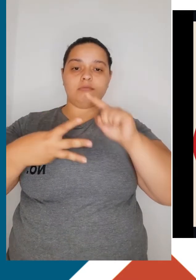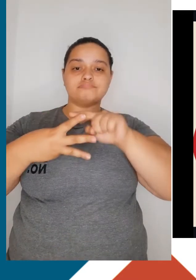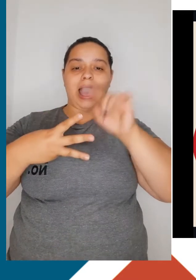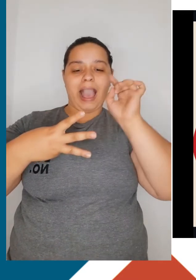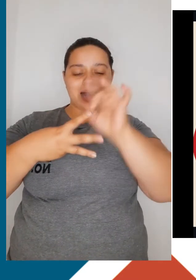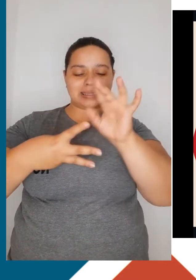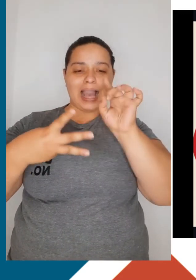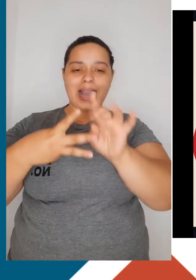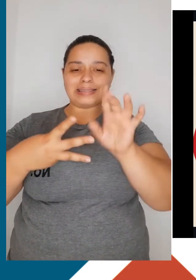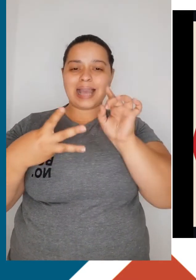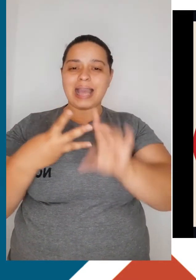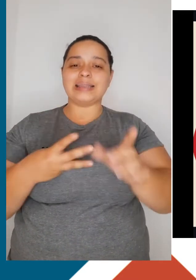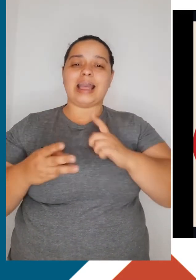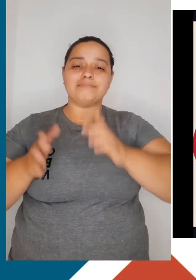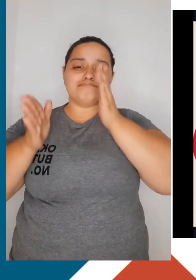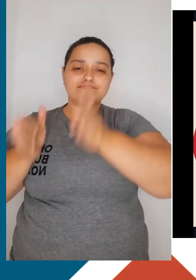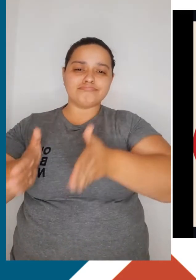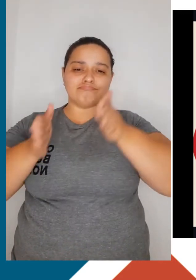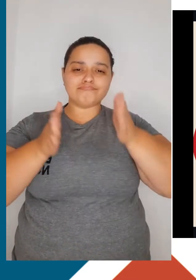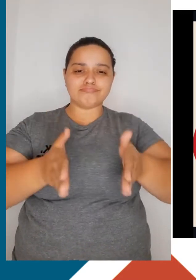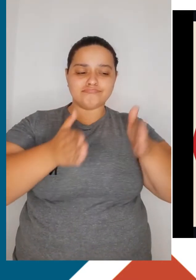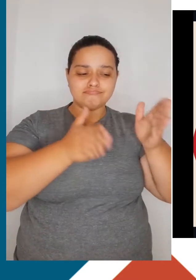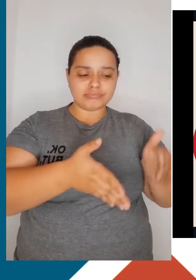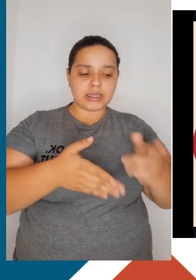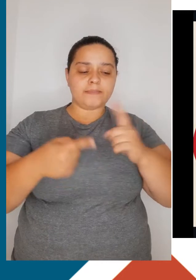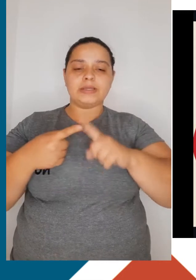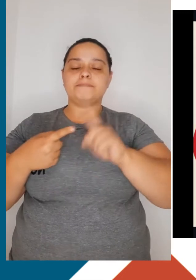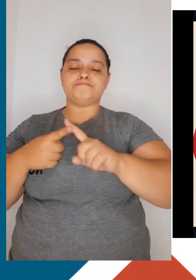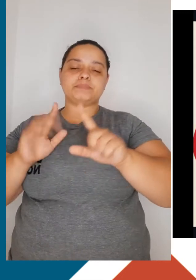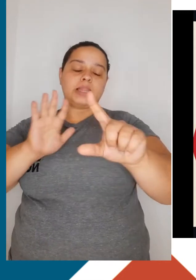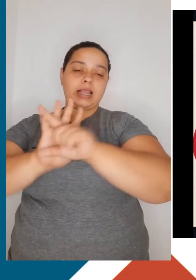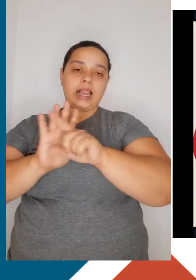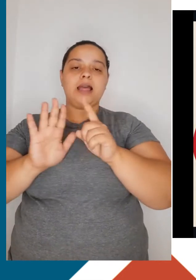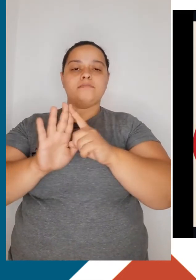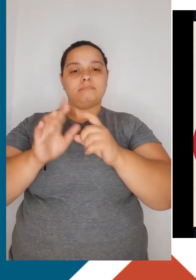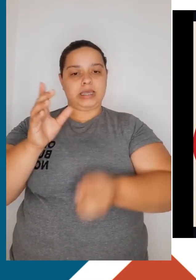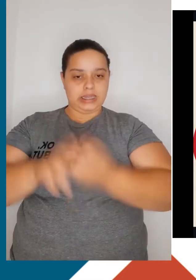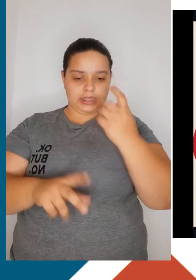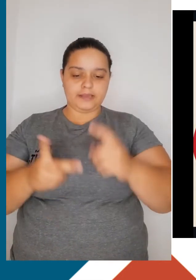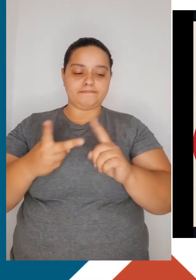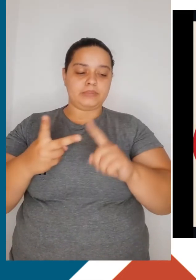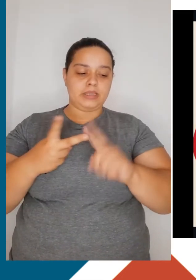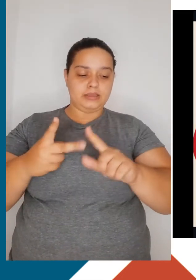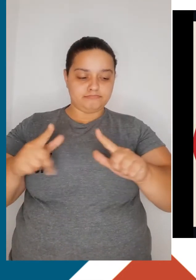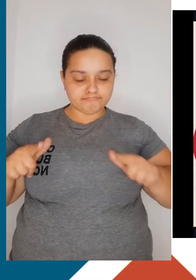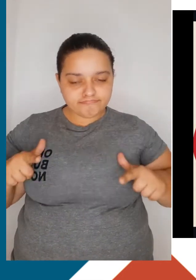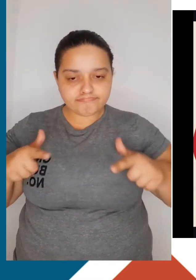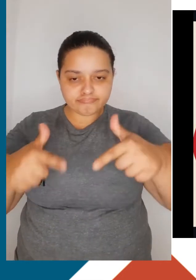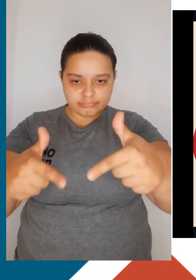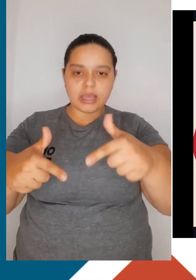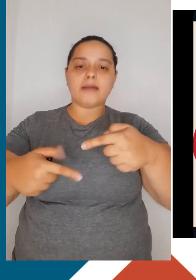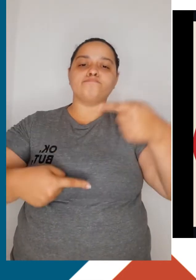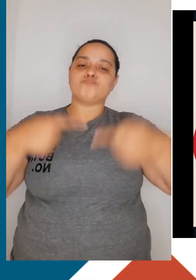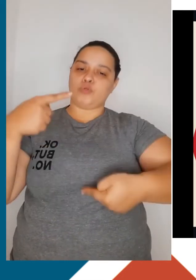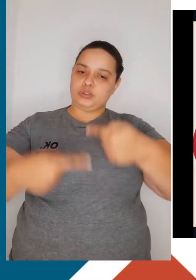uma parte da autoridade política. O legislativo elabora as leis, o executivo vai executar